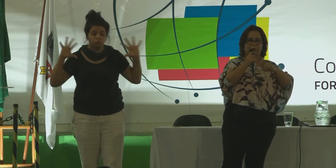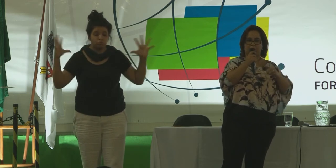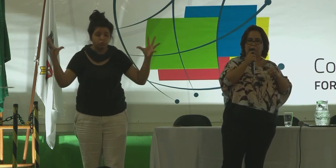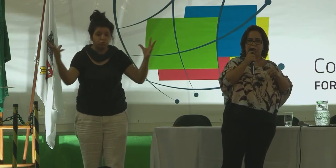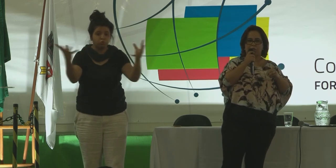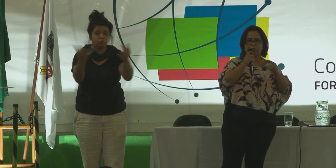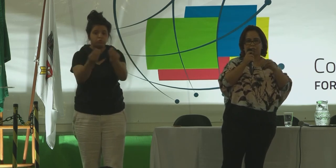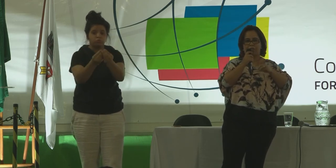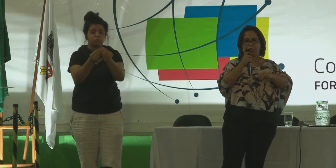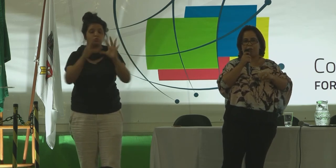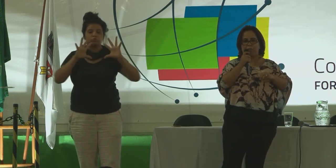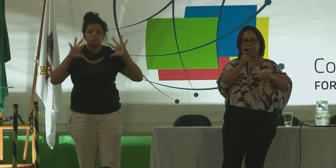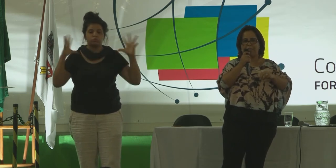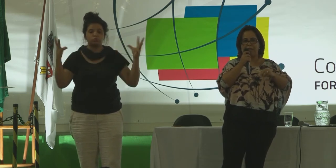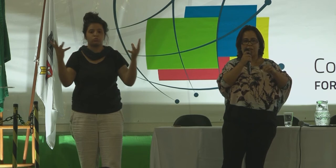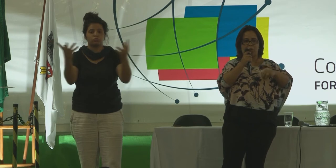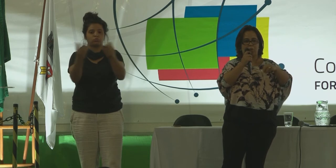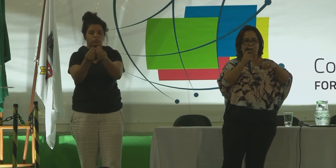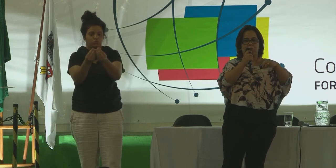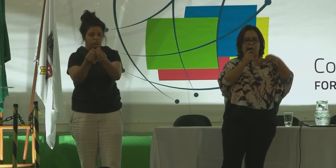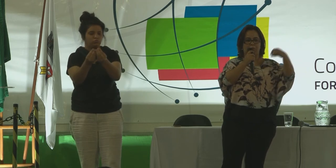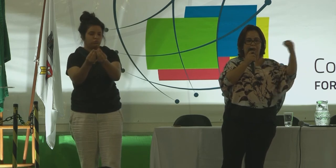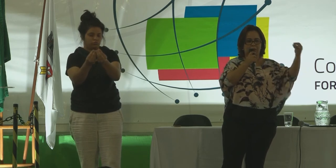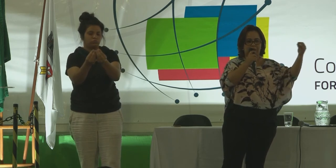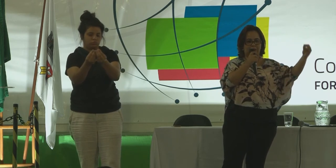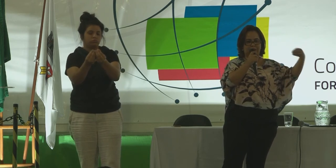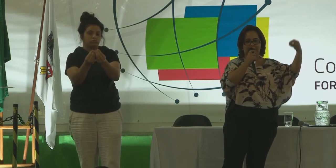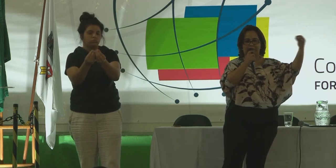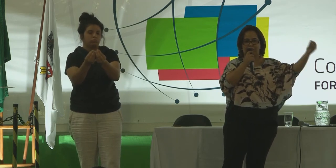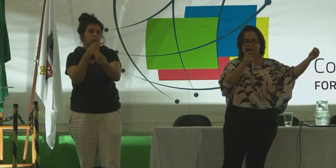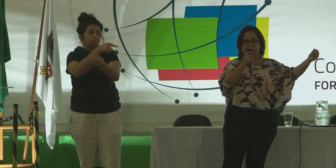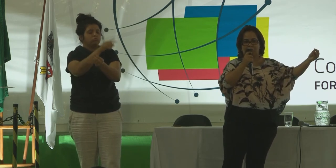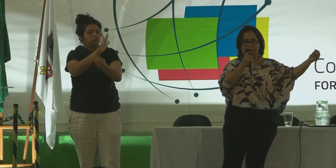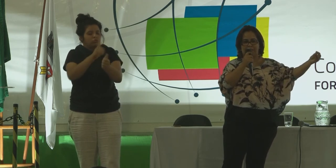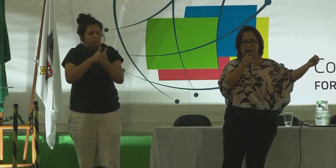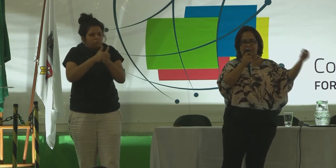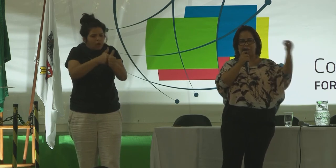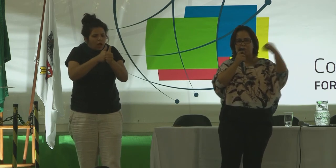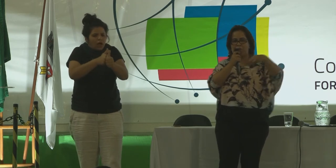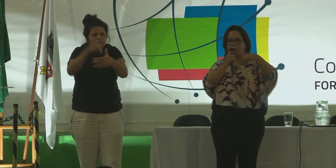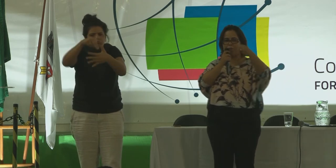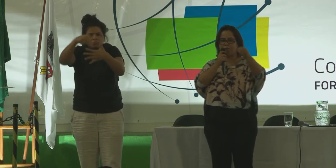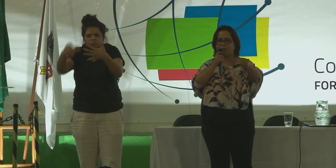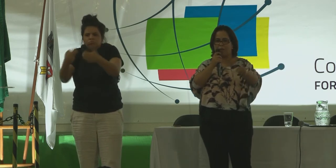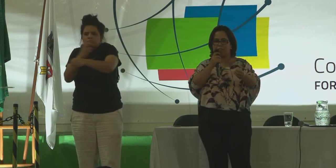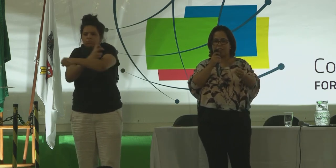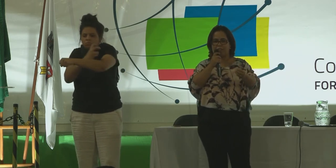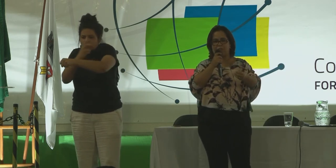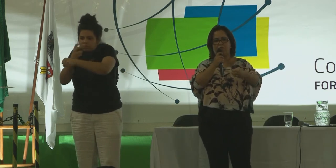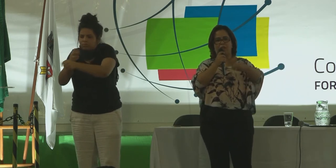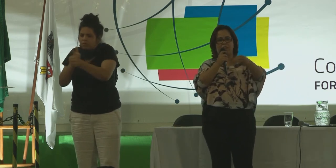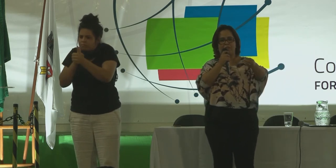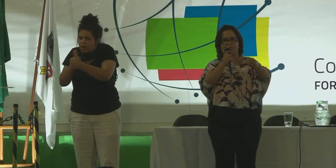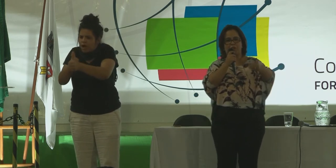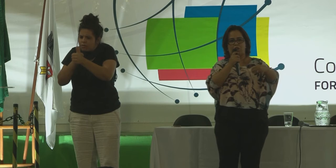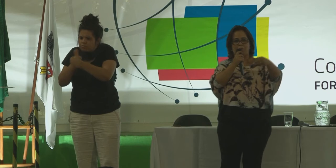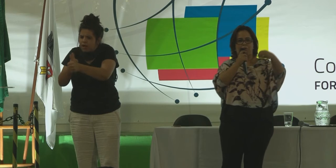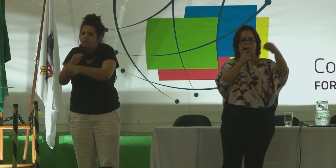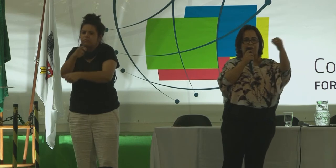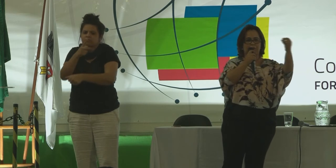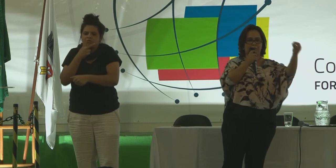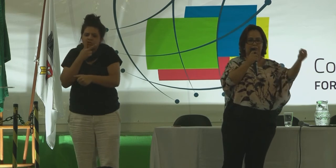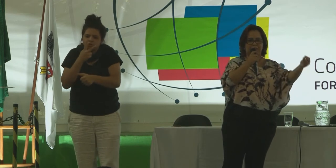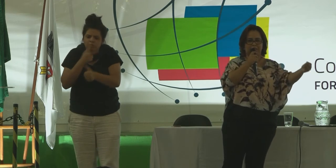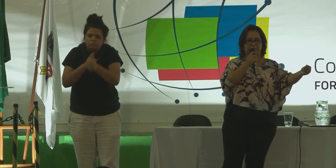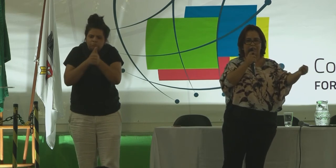Porque eu estou aqui hoje no CEFOP, mas eu acompanho o trabalho que é feito em Nova Venécia, como eu acompanho o trabalho que é feito em Vitória, como